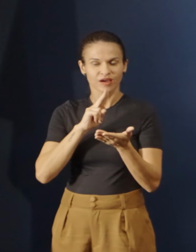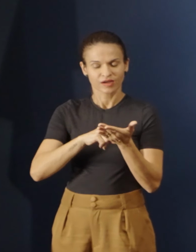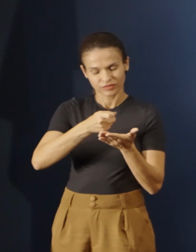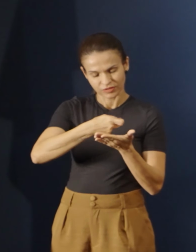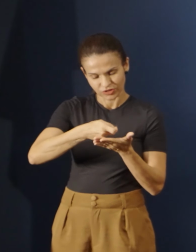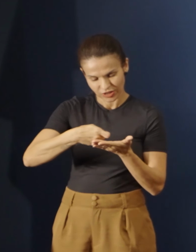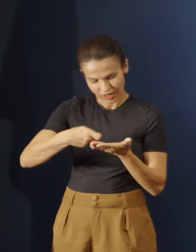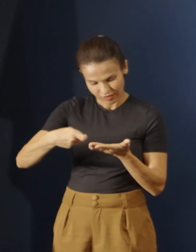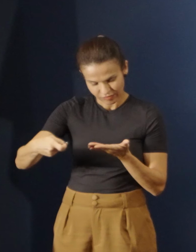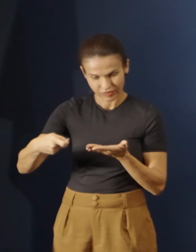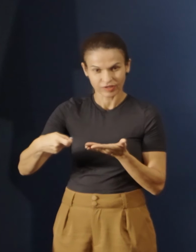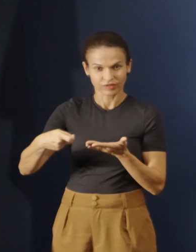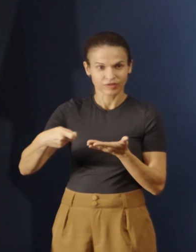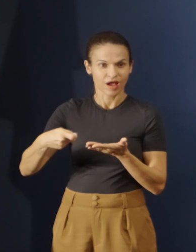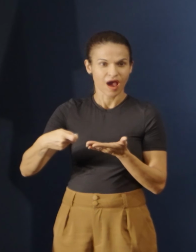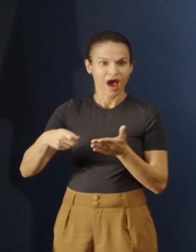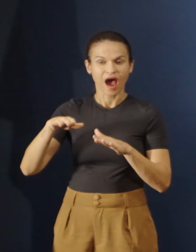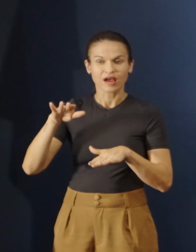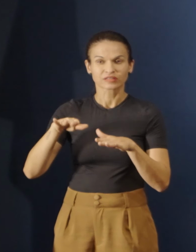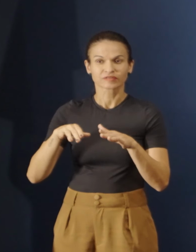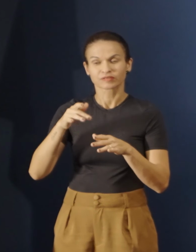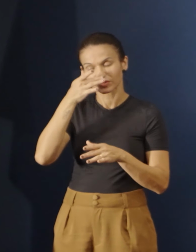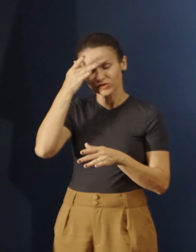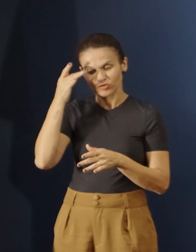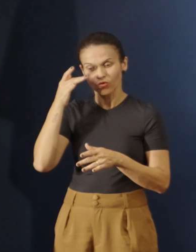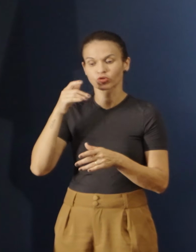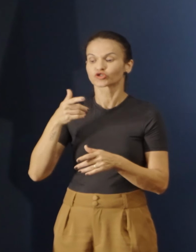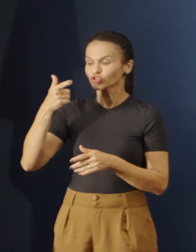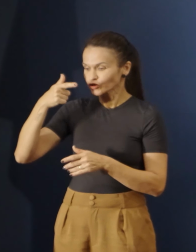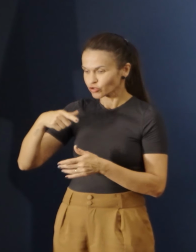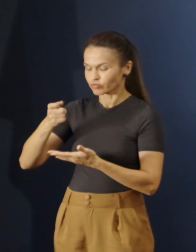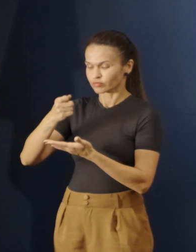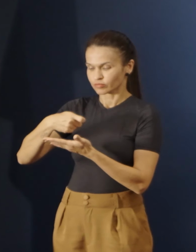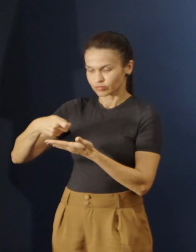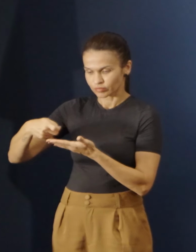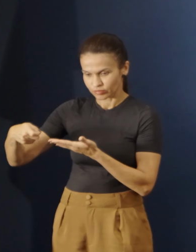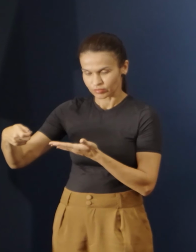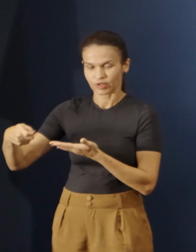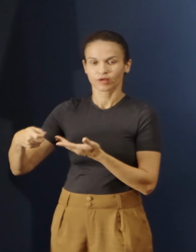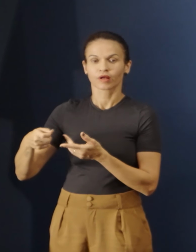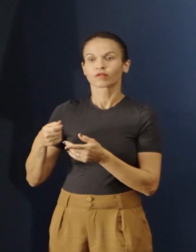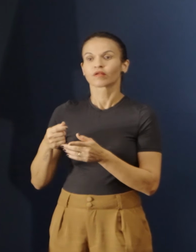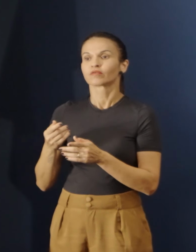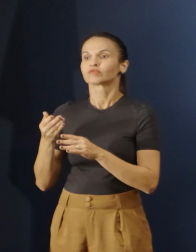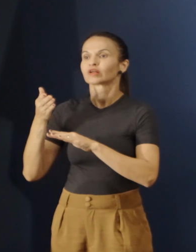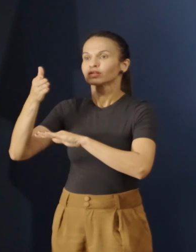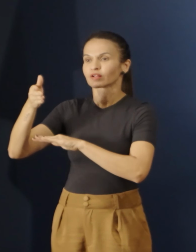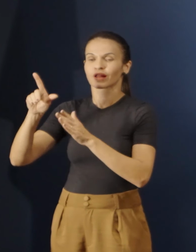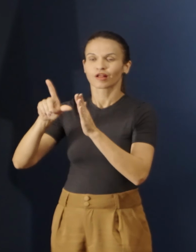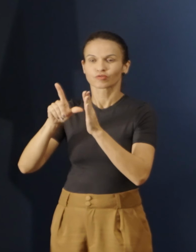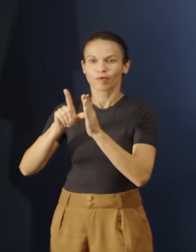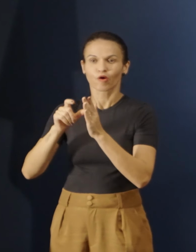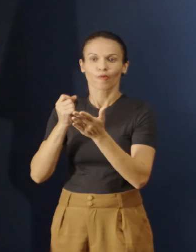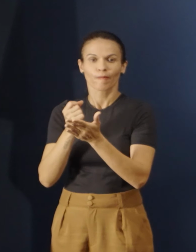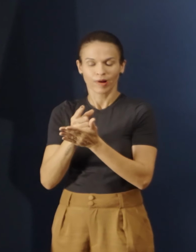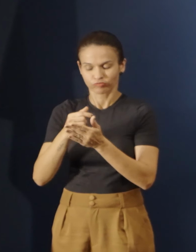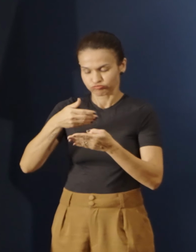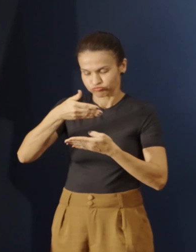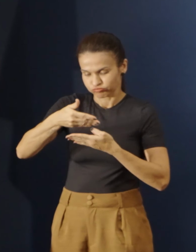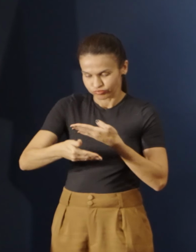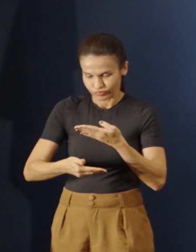escrever. Em geral, muita gente passava limpo. Aí você tinha que ter passado na papelaria para comprar um envelope,